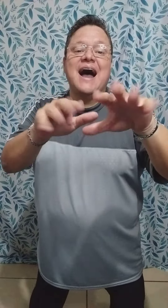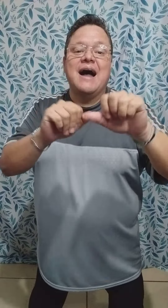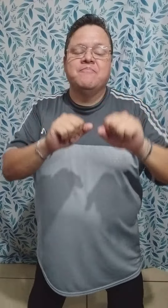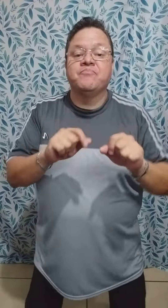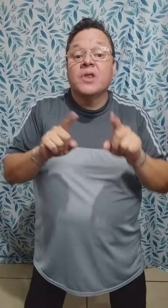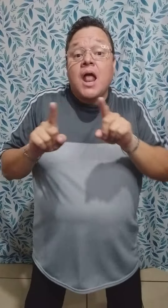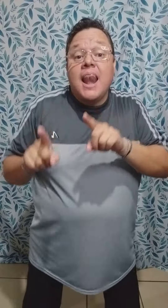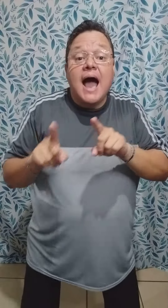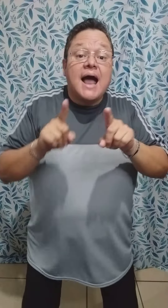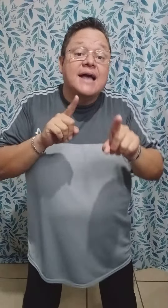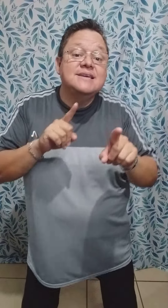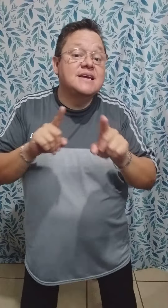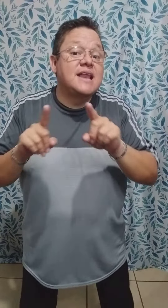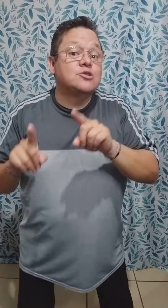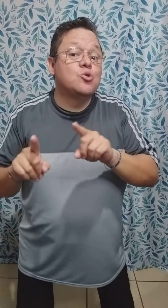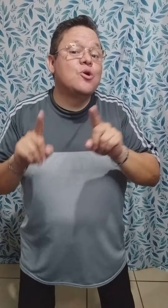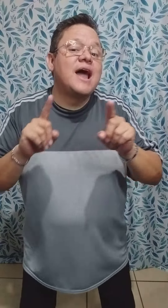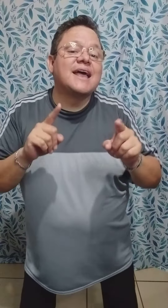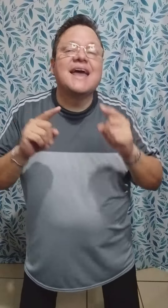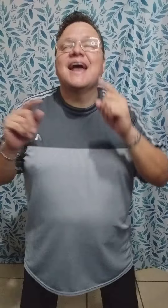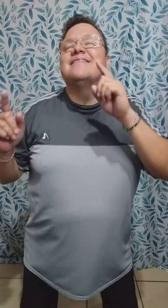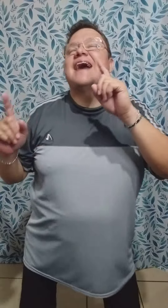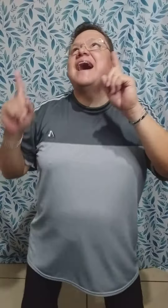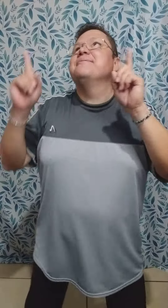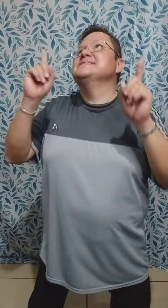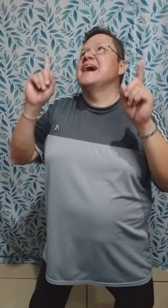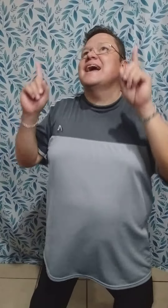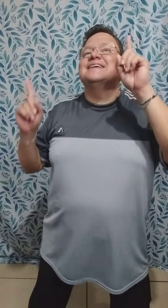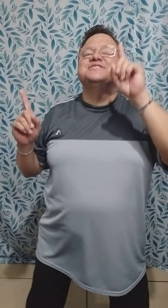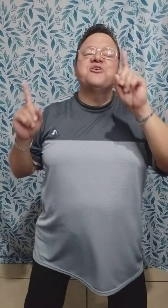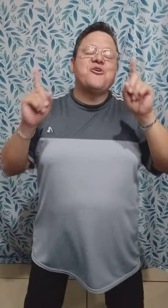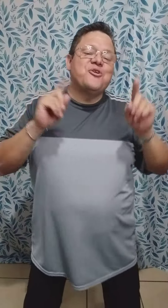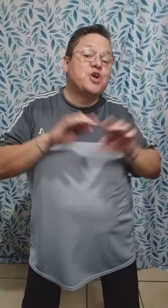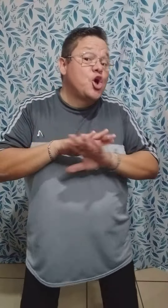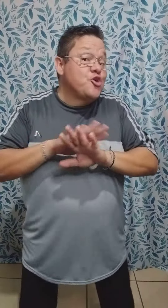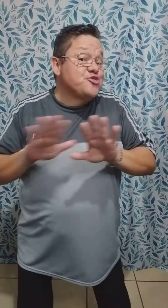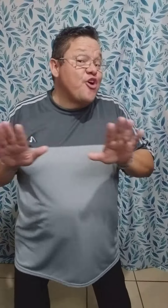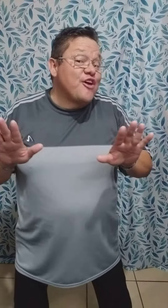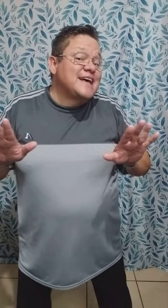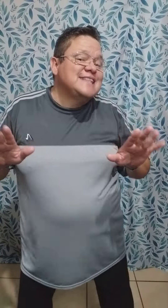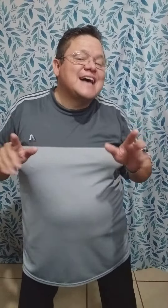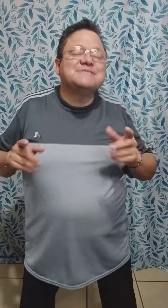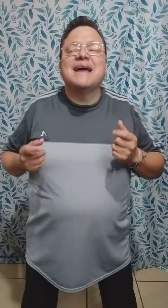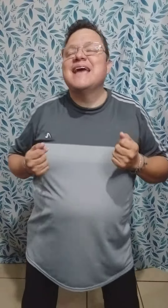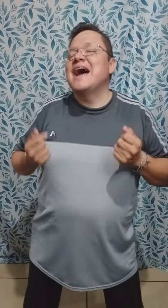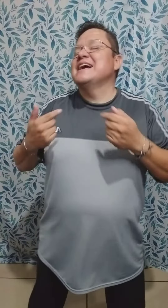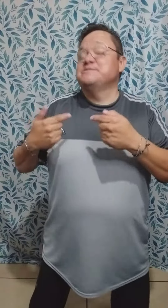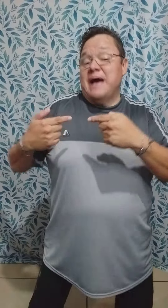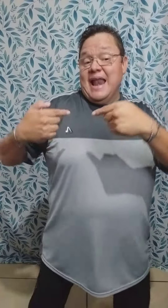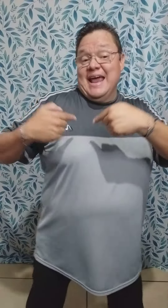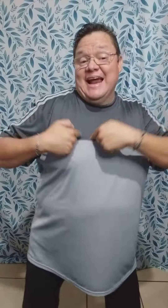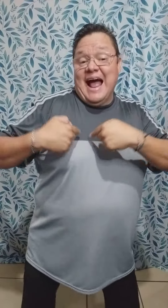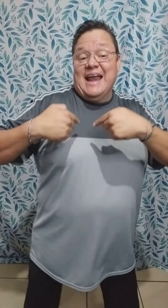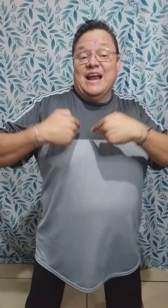La Gallina Tula que cantaba esta canción Todas las mañanas pa' alegrar el